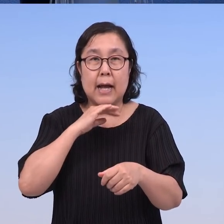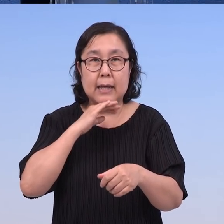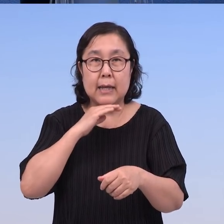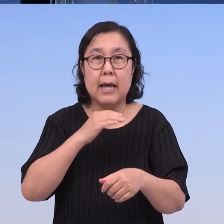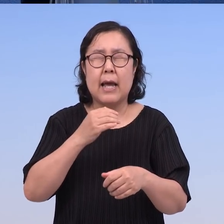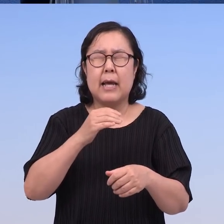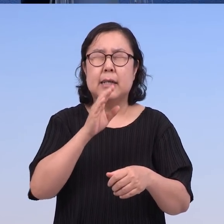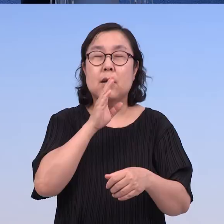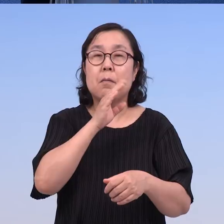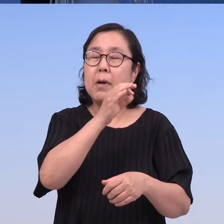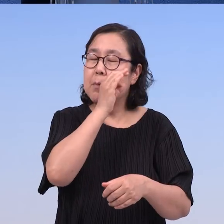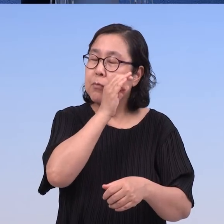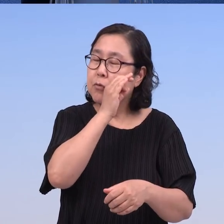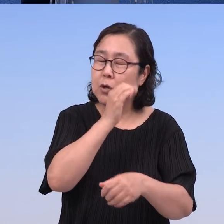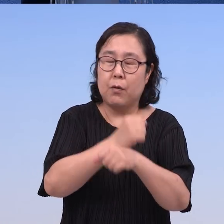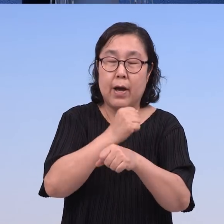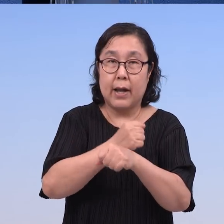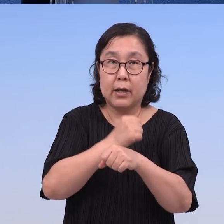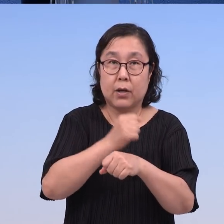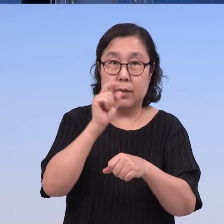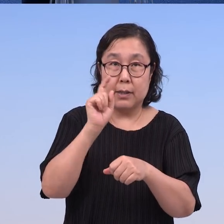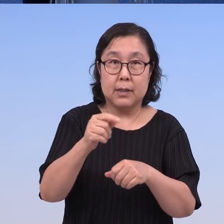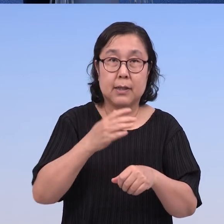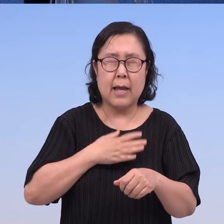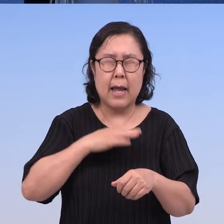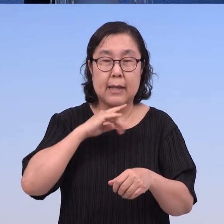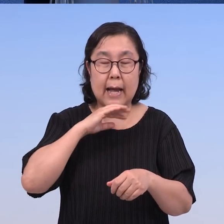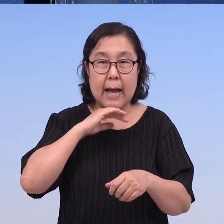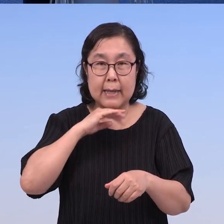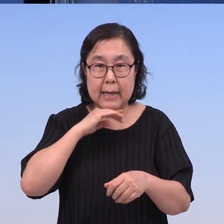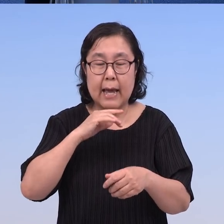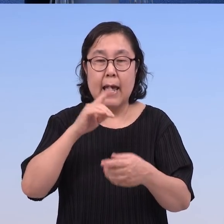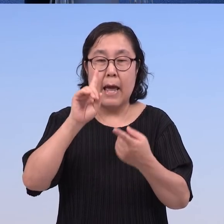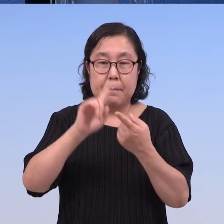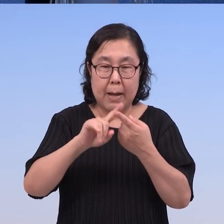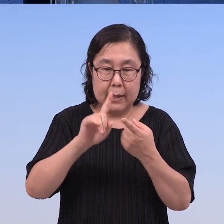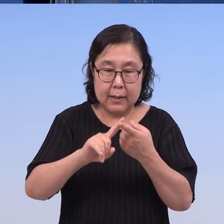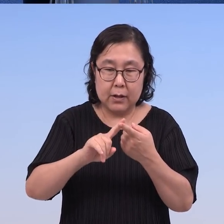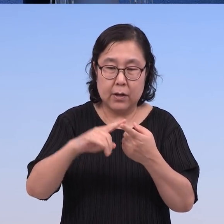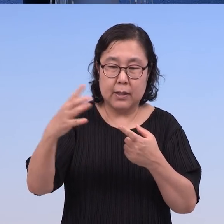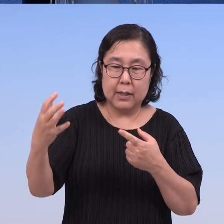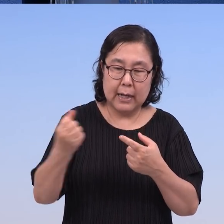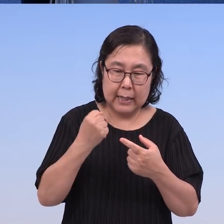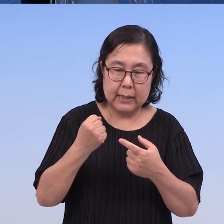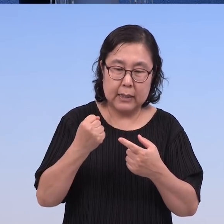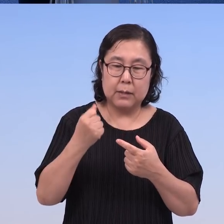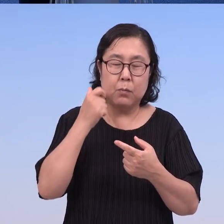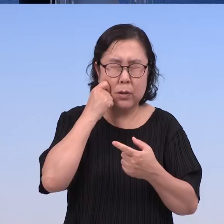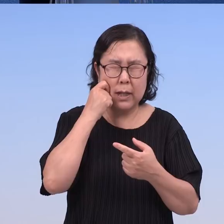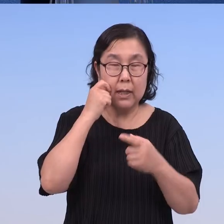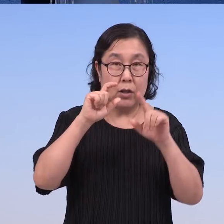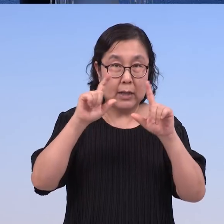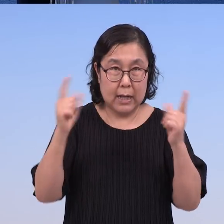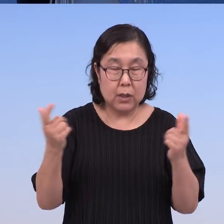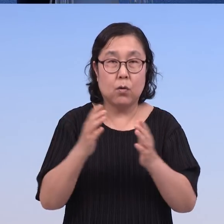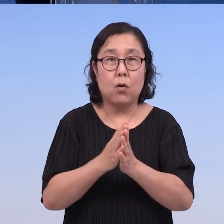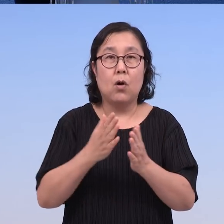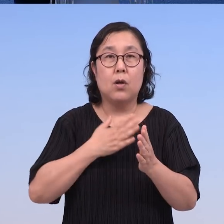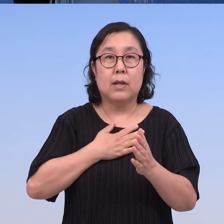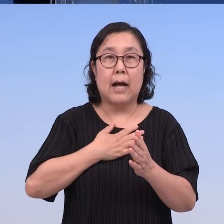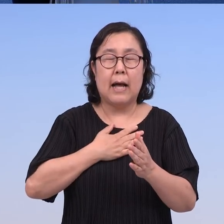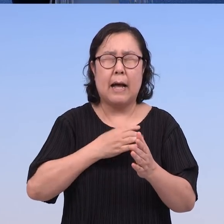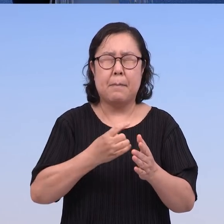이 나이에 정말 부끄러워해야 할 것은 내 나이에 걸맞은 것들을 소유하지 못한 게